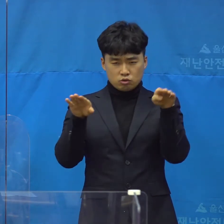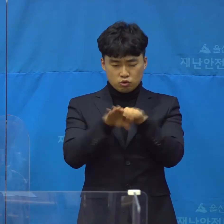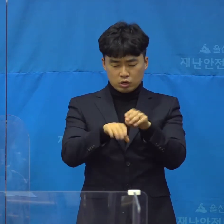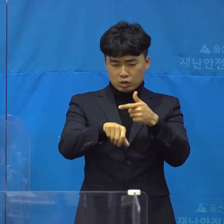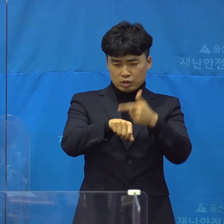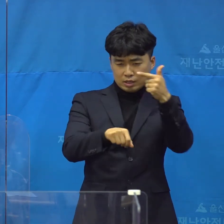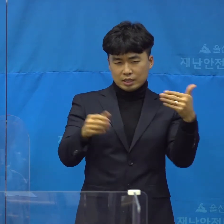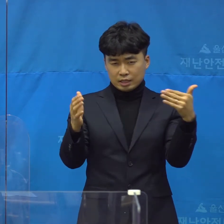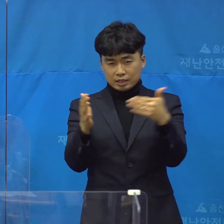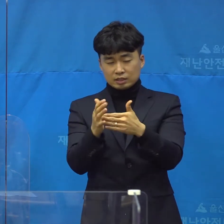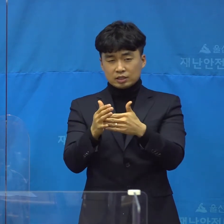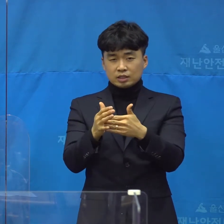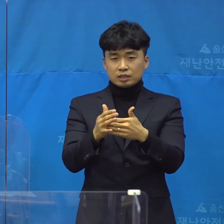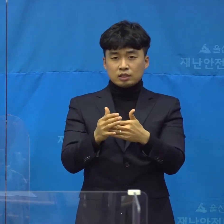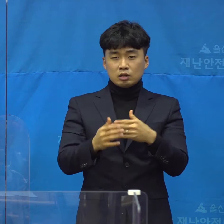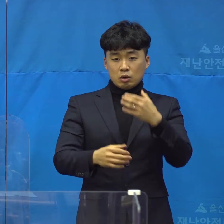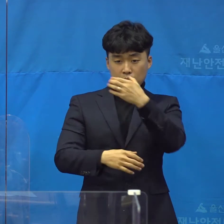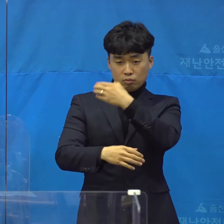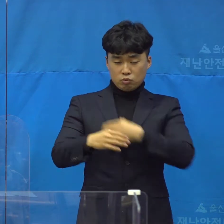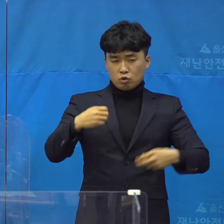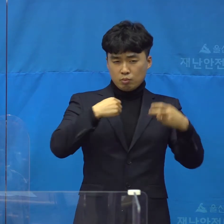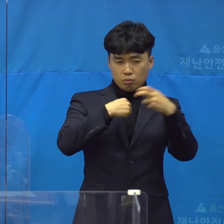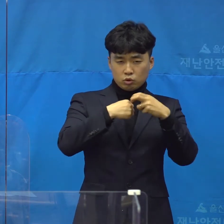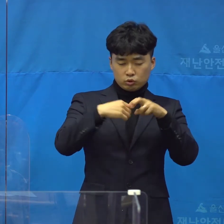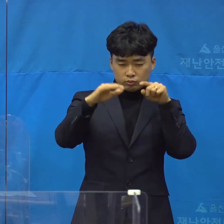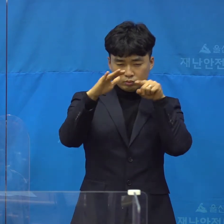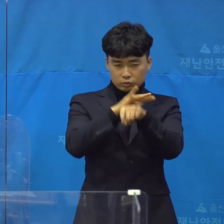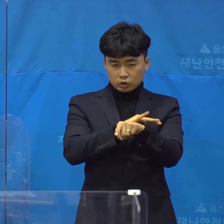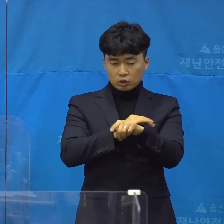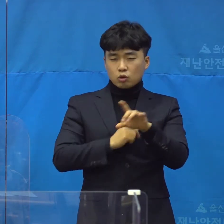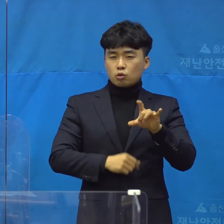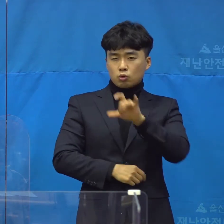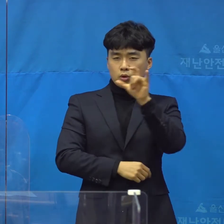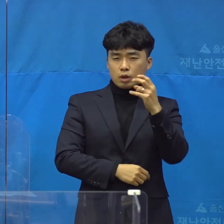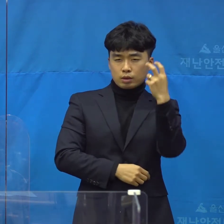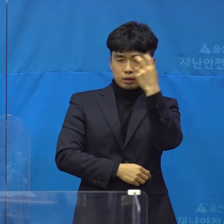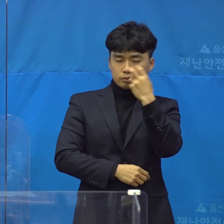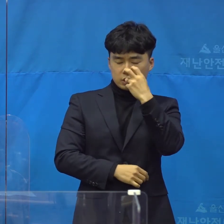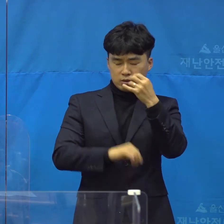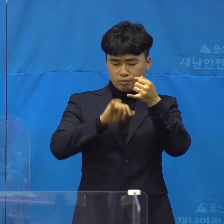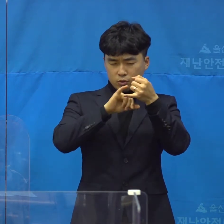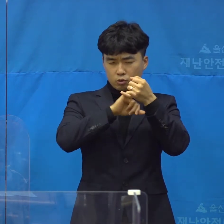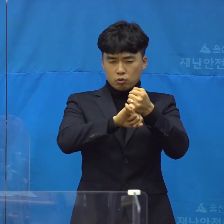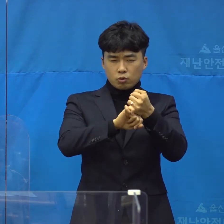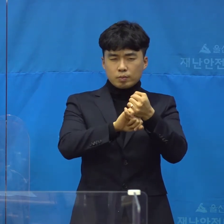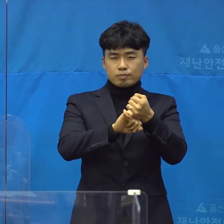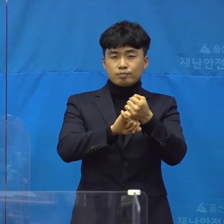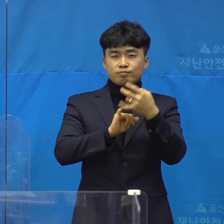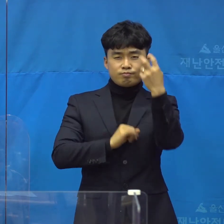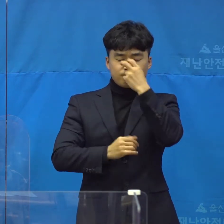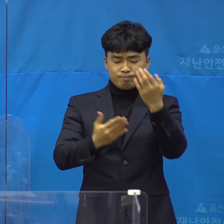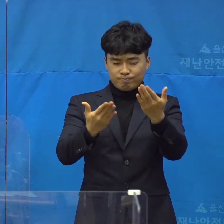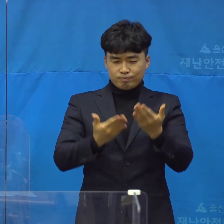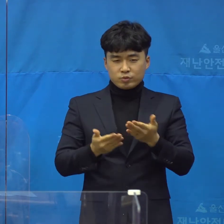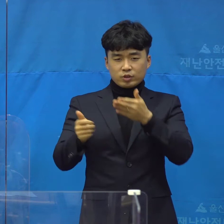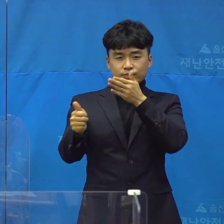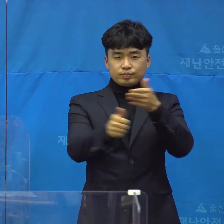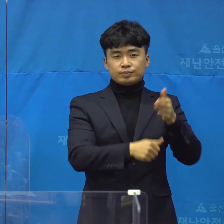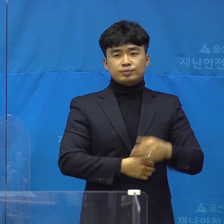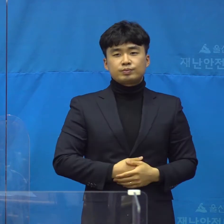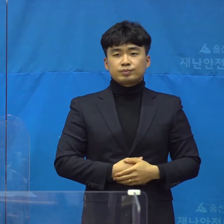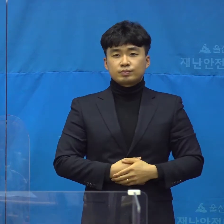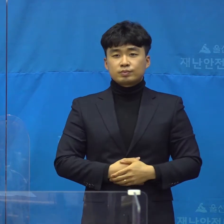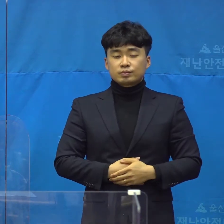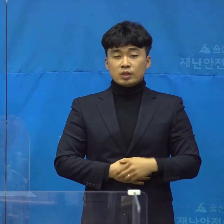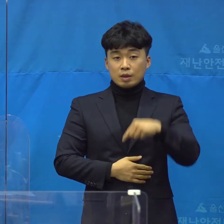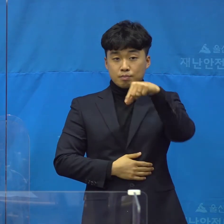가까운 보건소 선별진료소를 방문하여 코로나19 진단검사를 반드시 받으시길 바랍니다. PCR